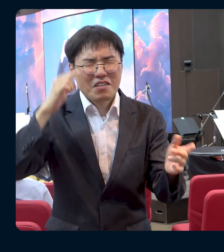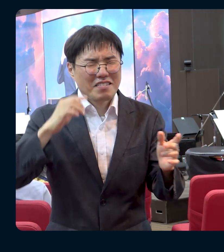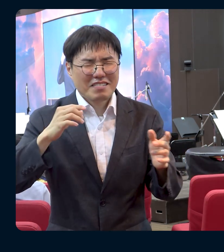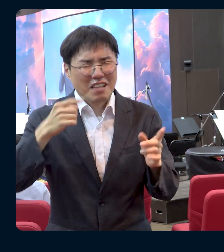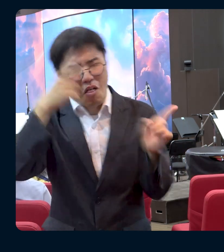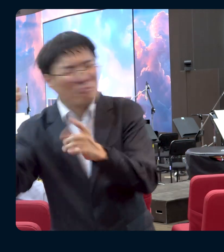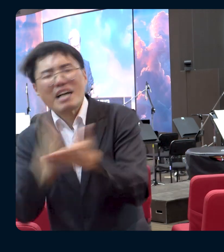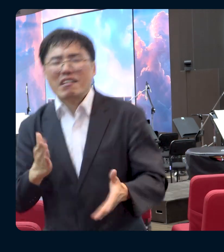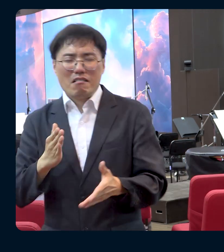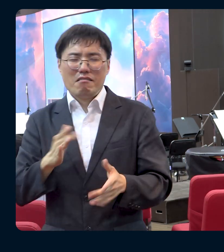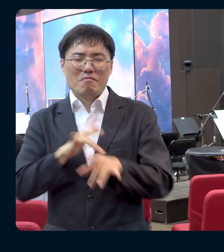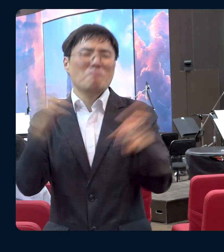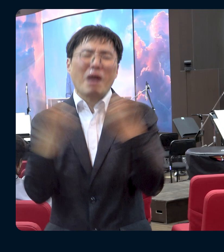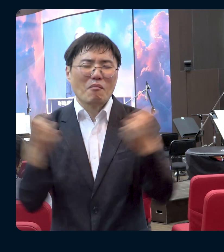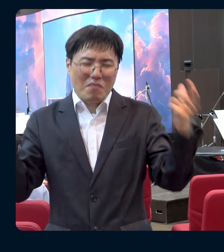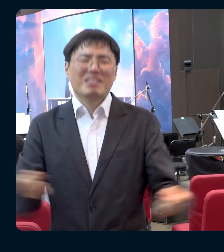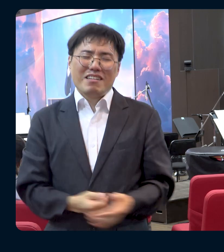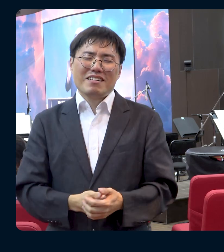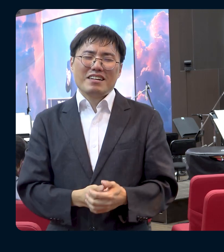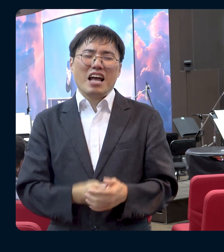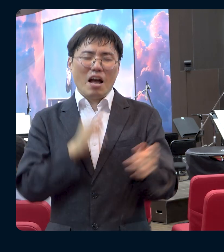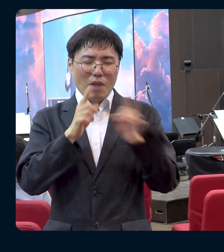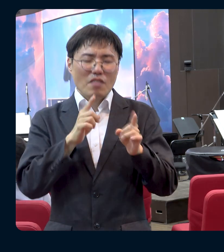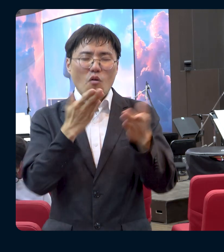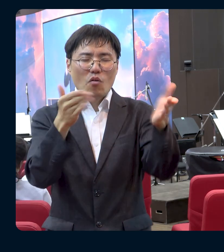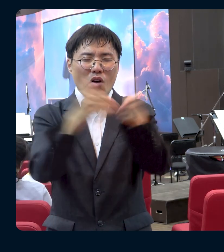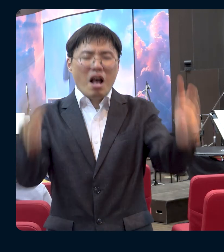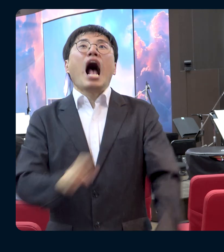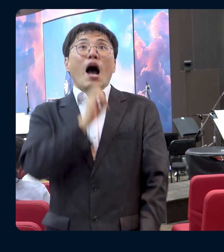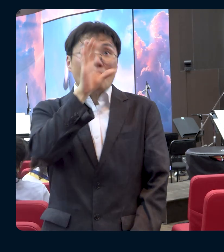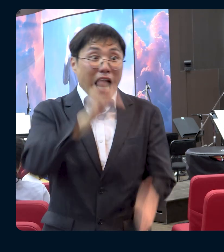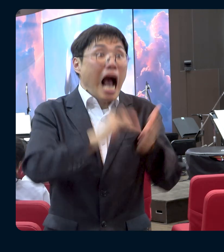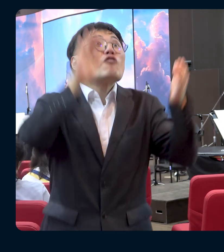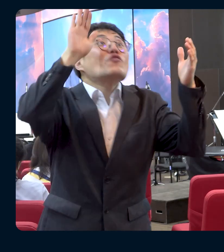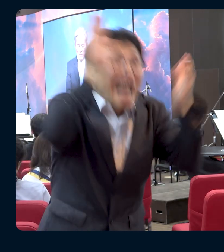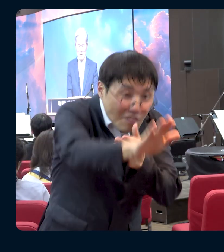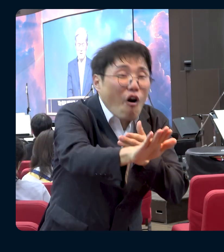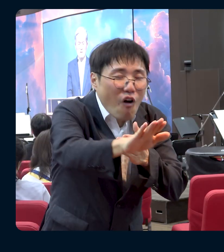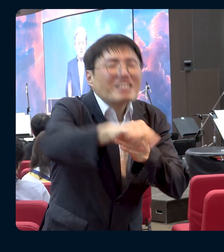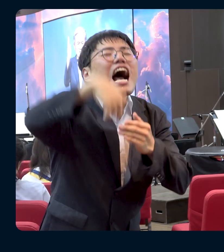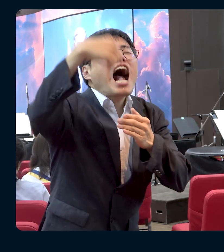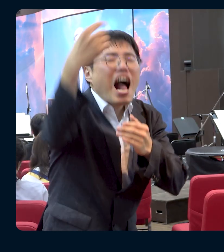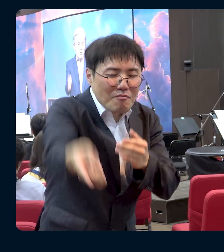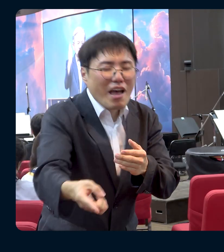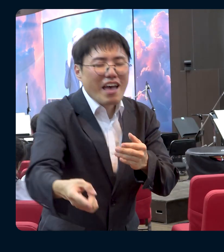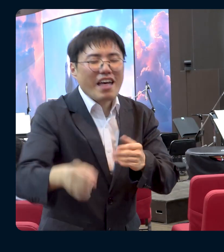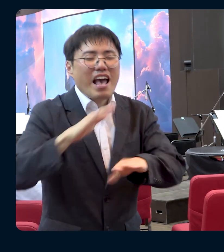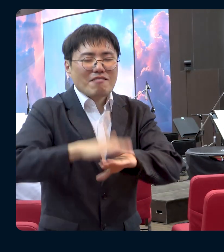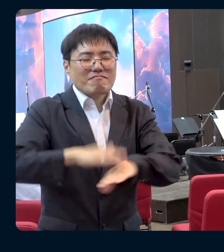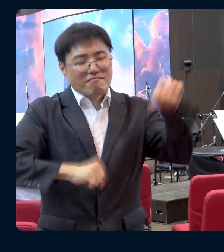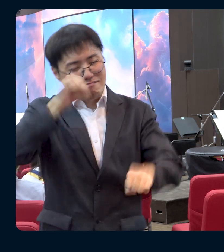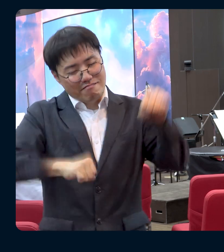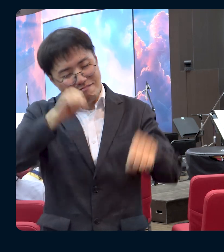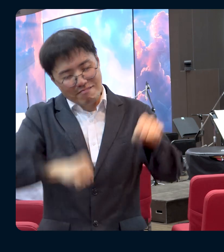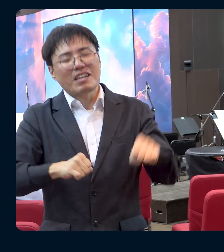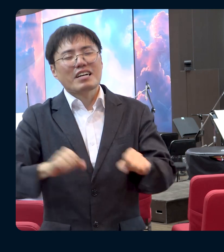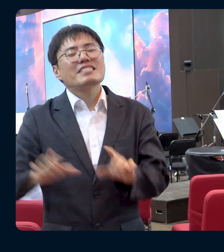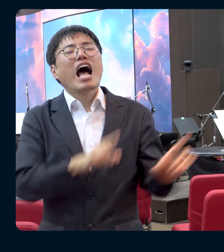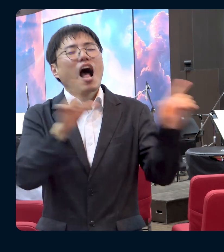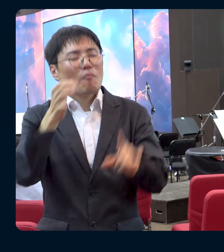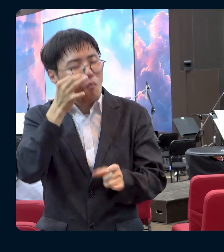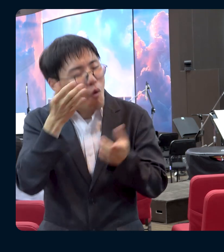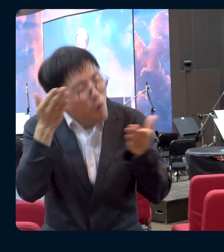그 생각에도 넘어가지 마세요. 역시 사탄의 전략입니다. 말씀드렸던 것처럼 말하고 그리고